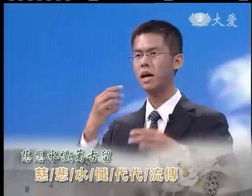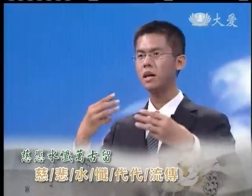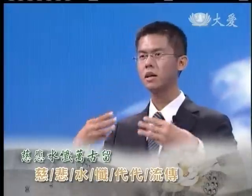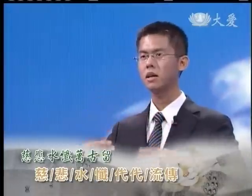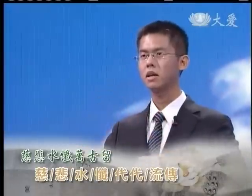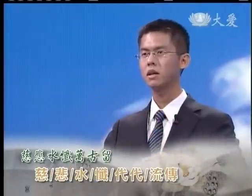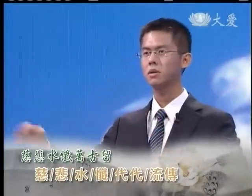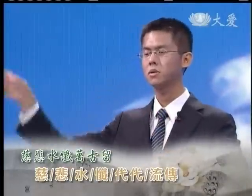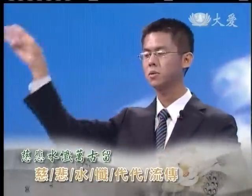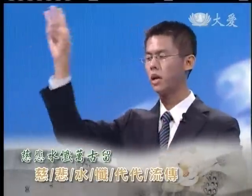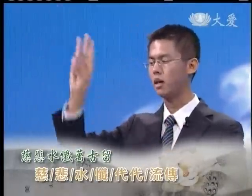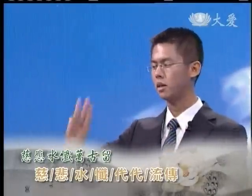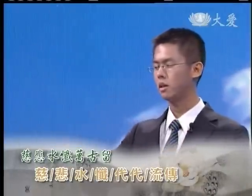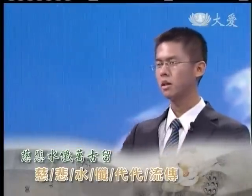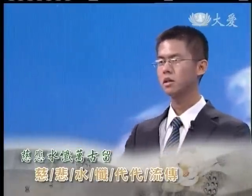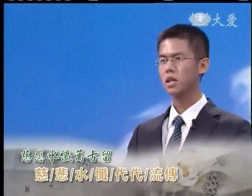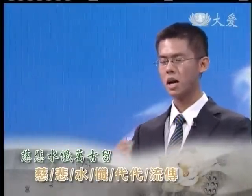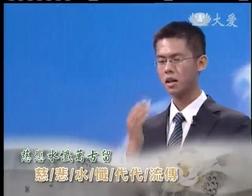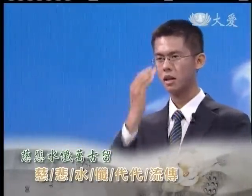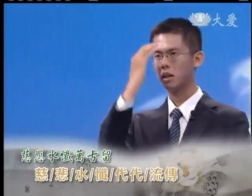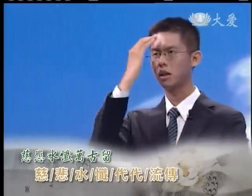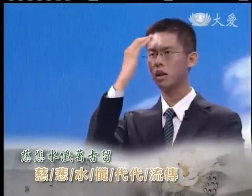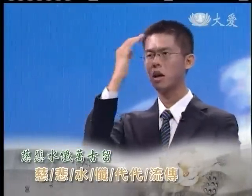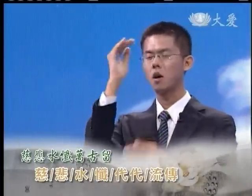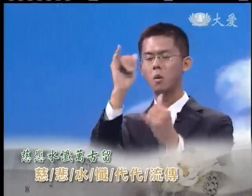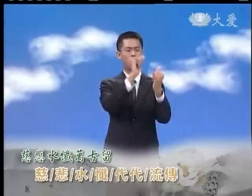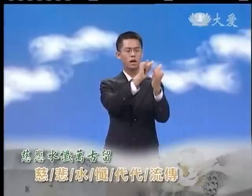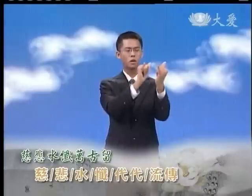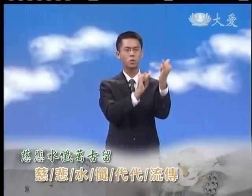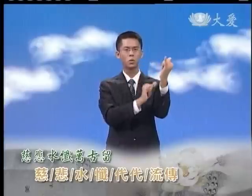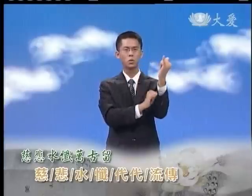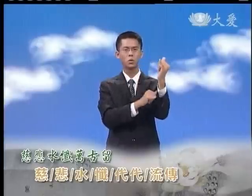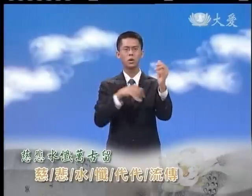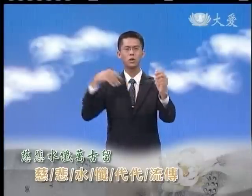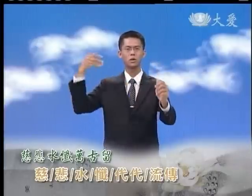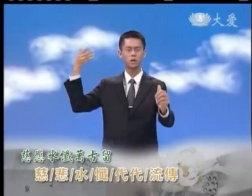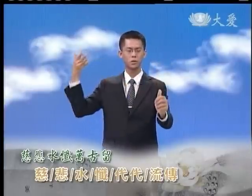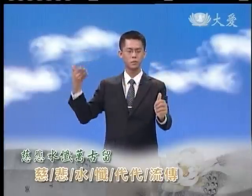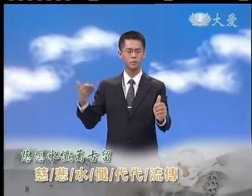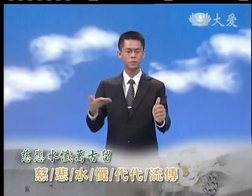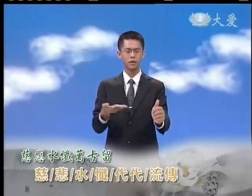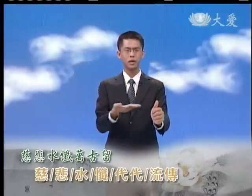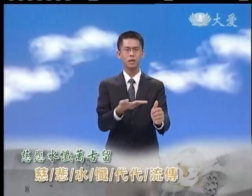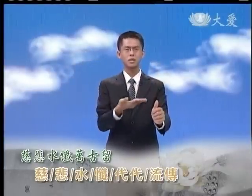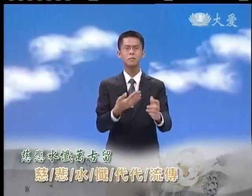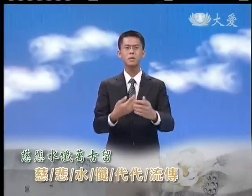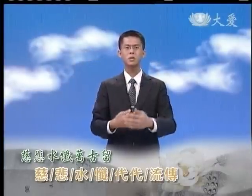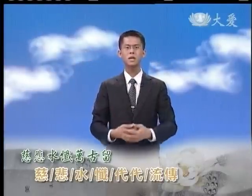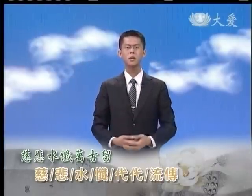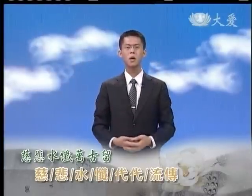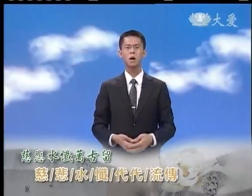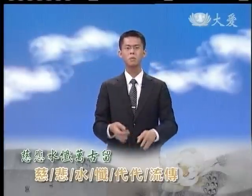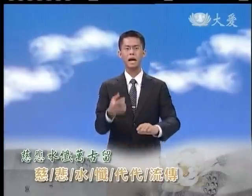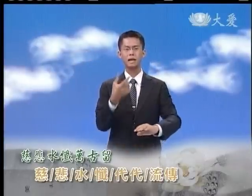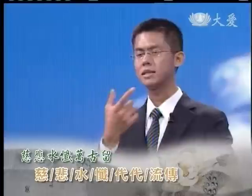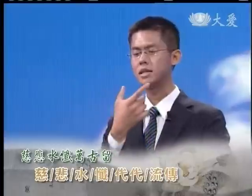悲水忏万古流。慈悲水忏的话，我们打